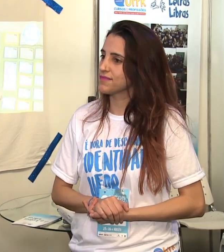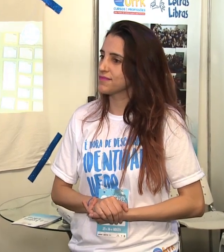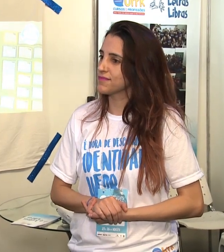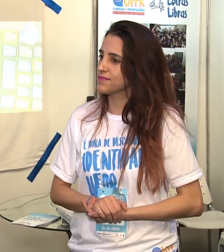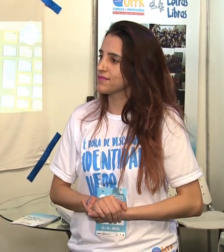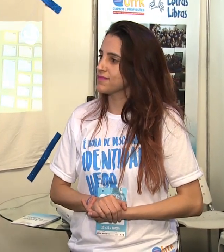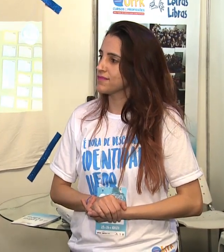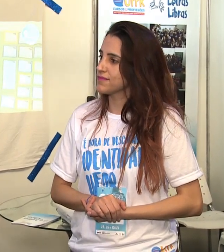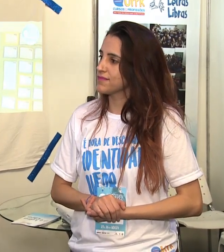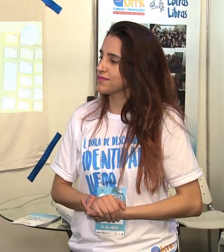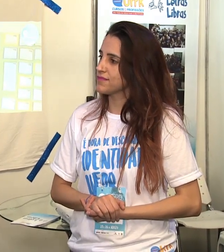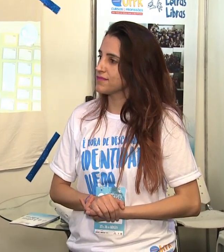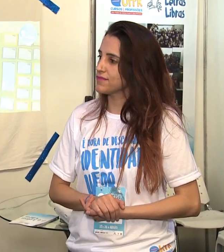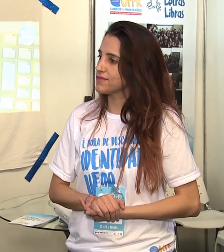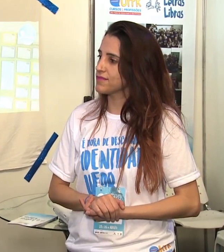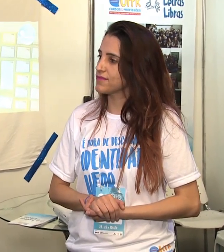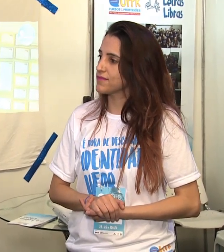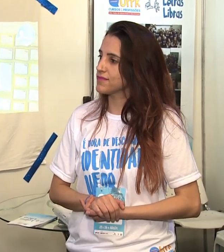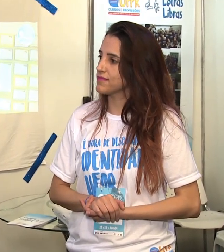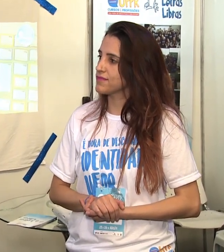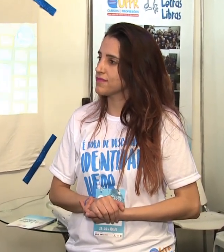Como que funciona? Quanto tempo ele é? E como que faz para entrar?